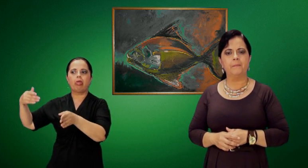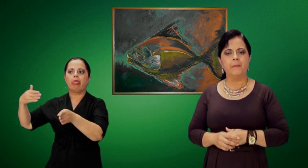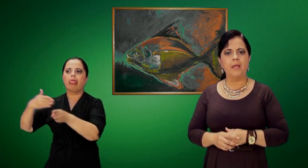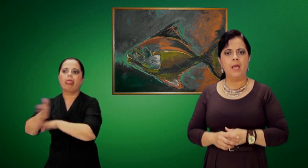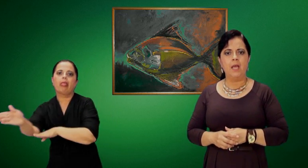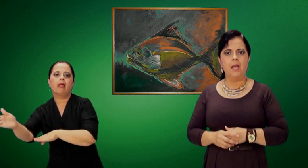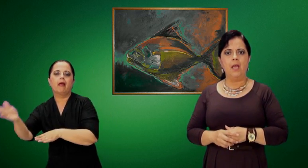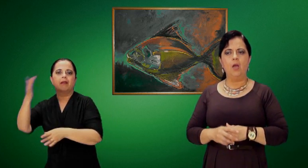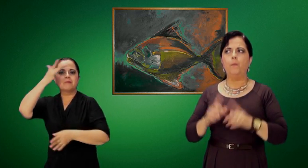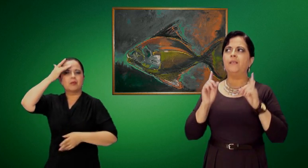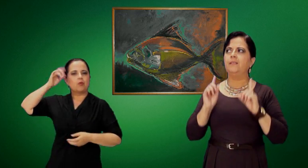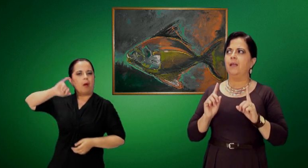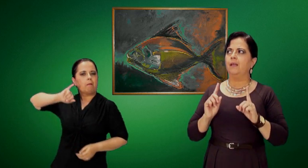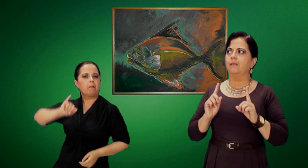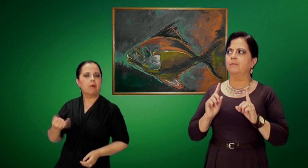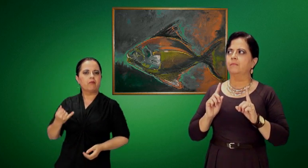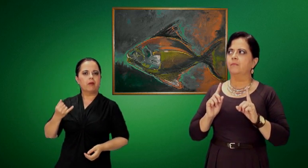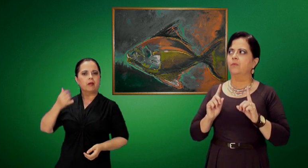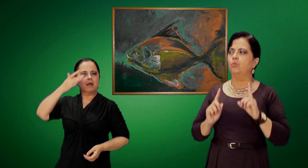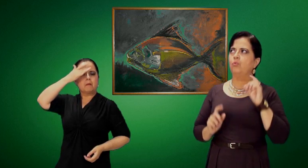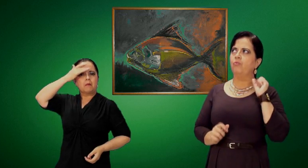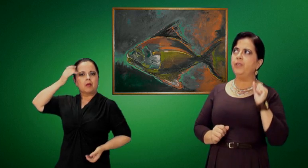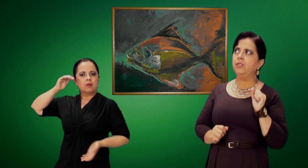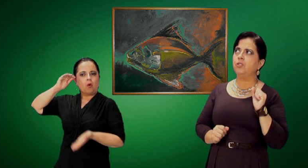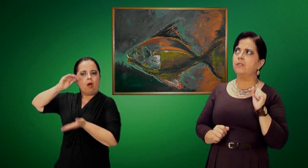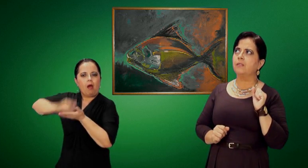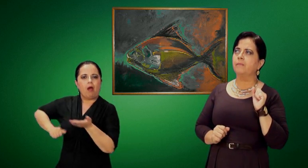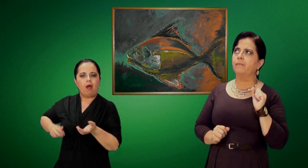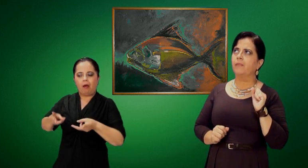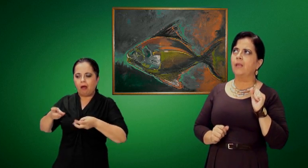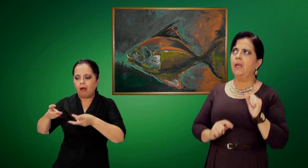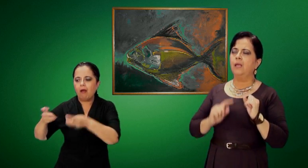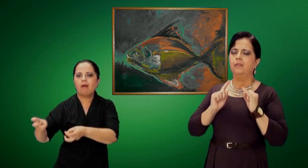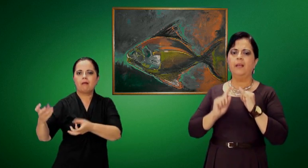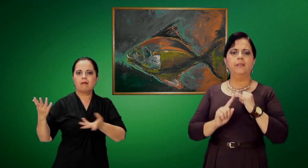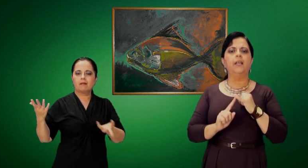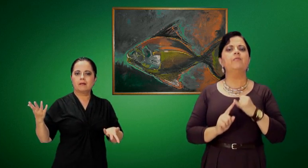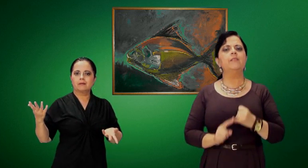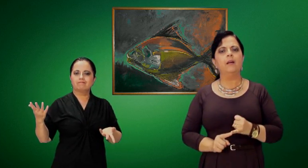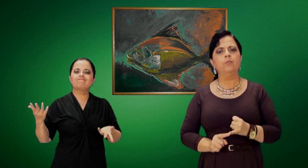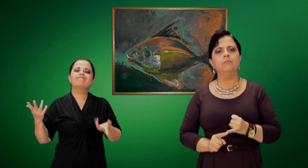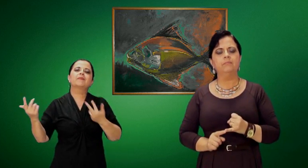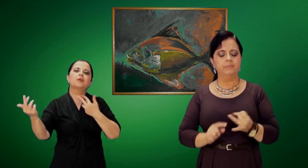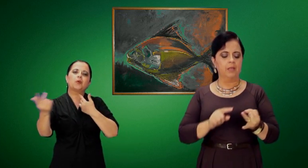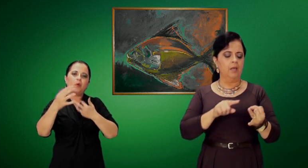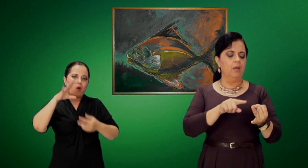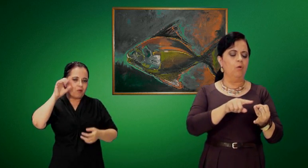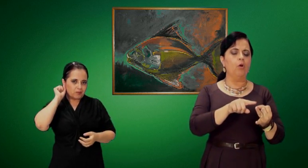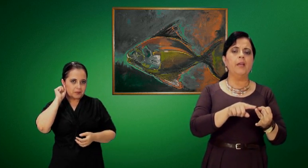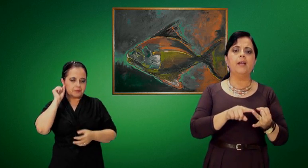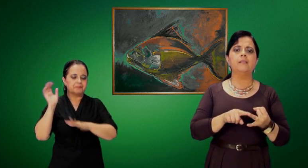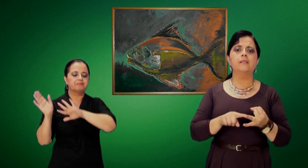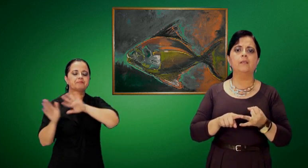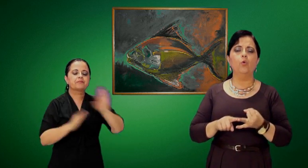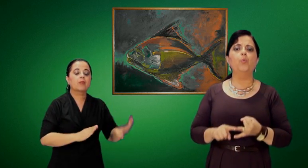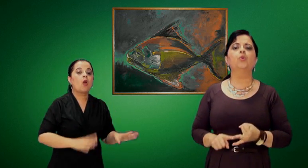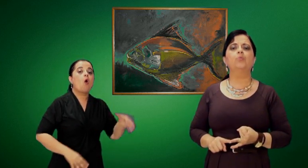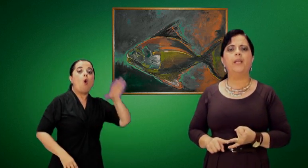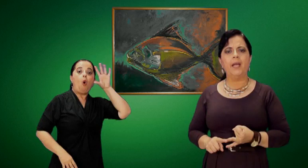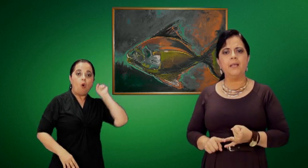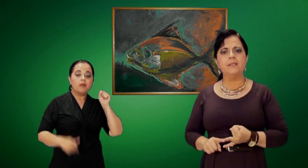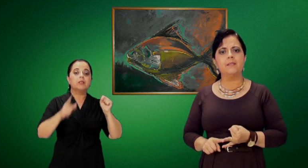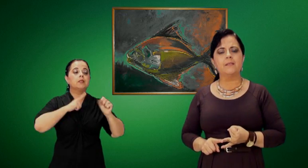daí, eu pensei, os ouvintes têm televisão, conhecem